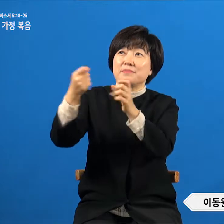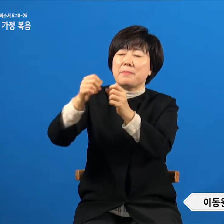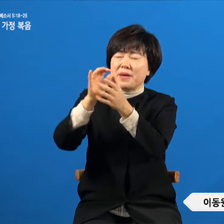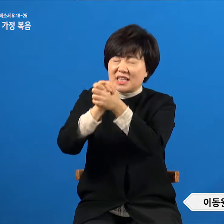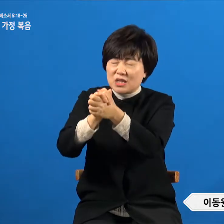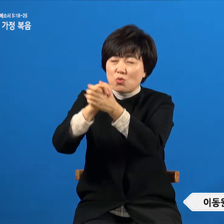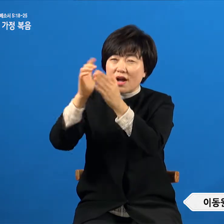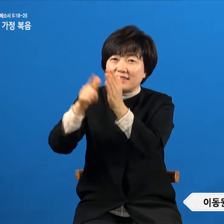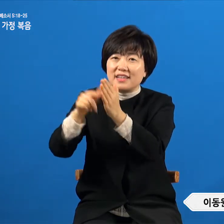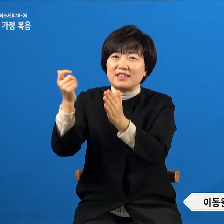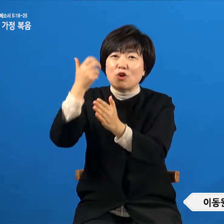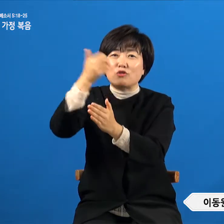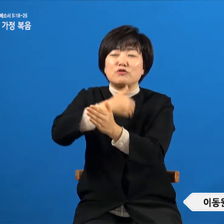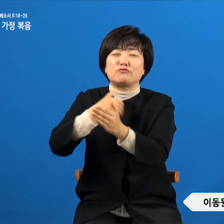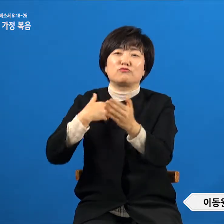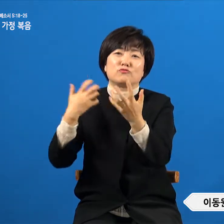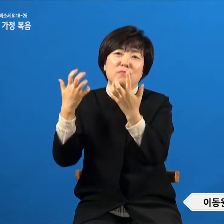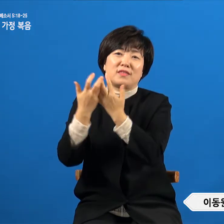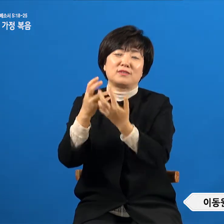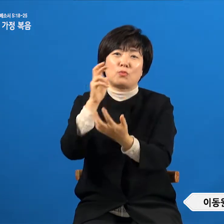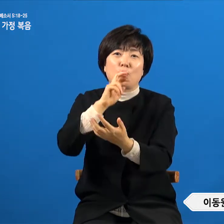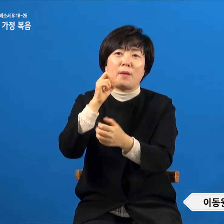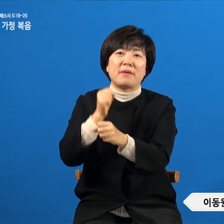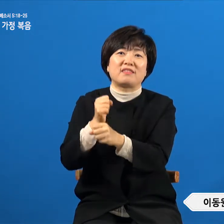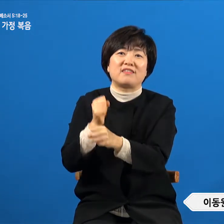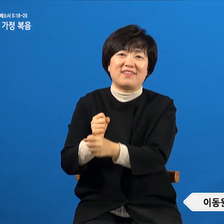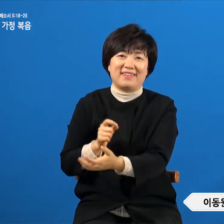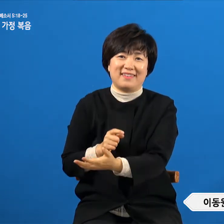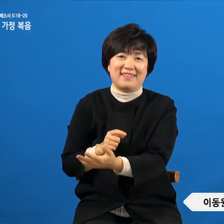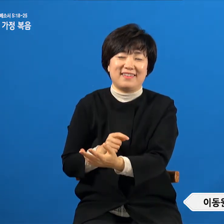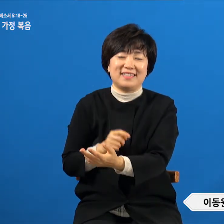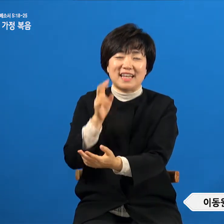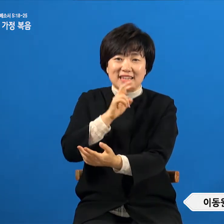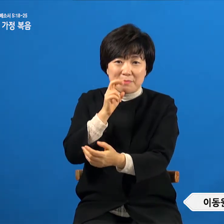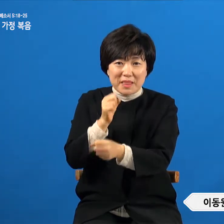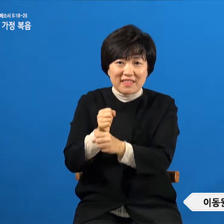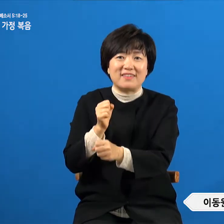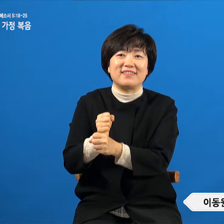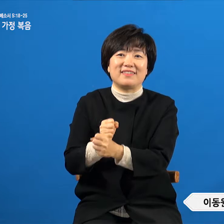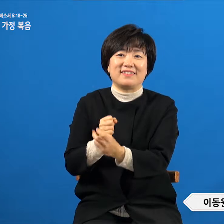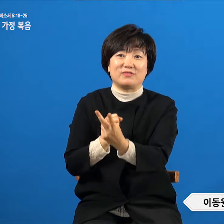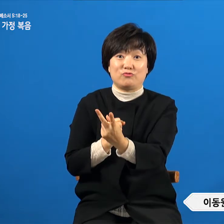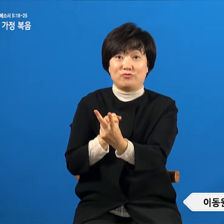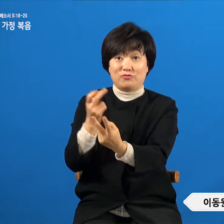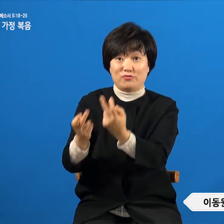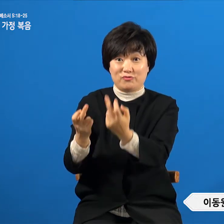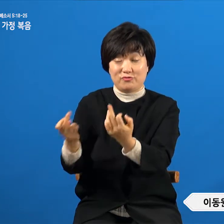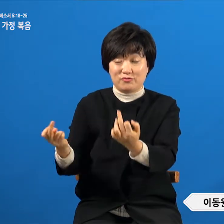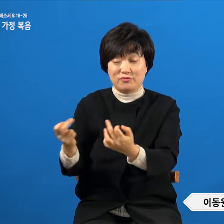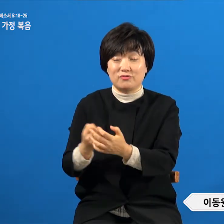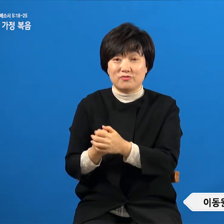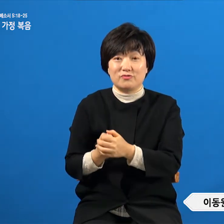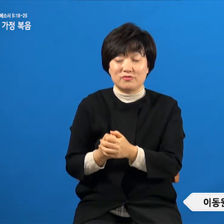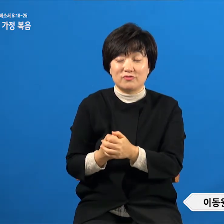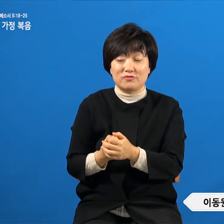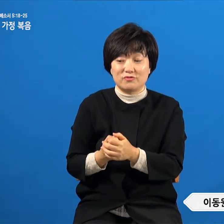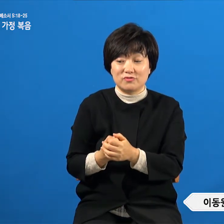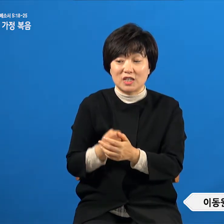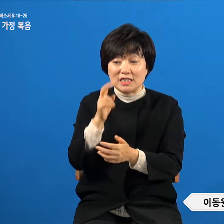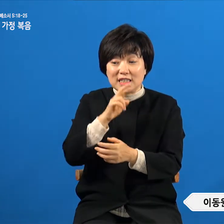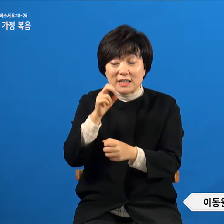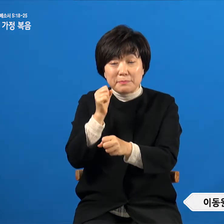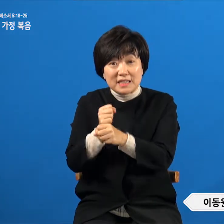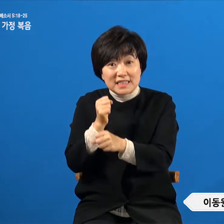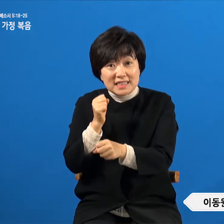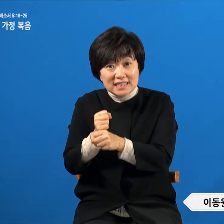앞에 기도했을 때 성령으로 충만하여 그는 노래를 만들기 시작합니다. 찬양을 만들기 시작합니다. 찰스 웨슬리에 의해서